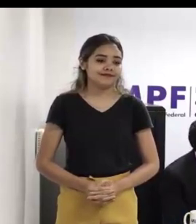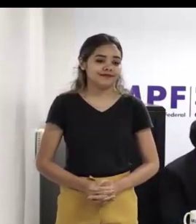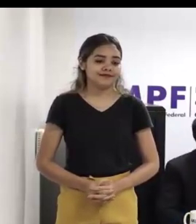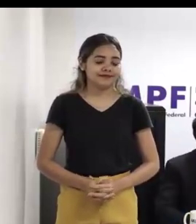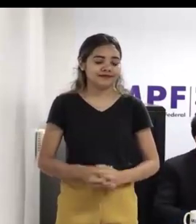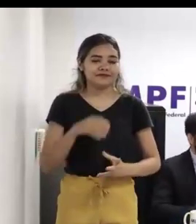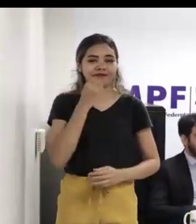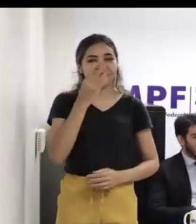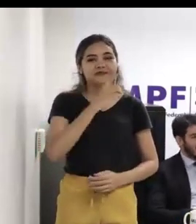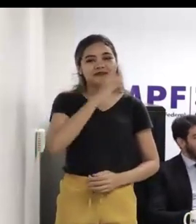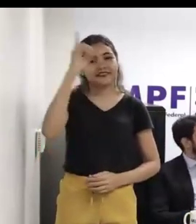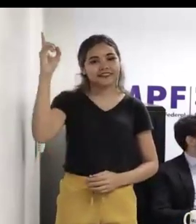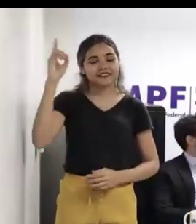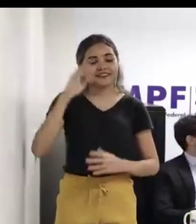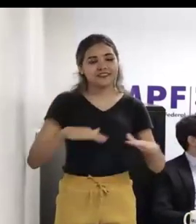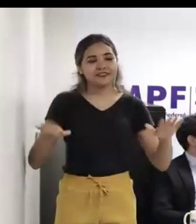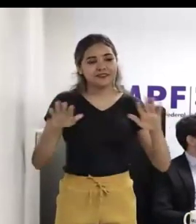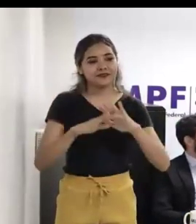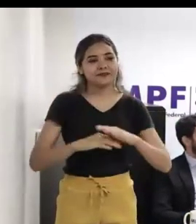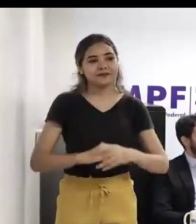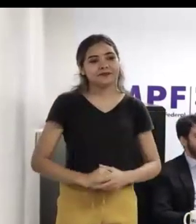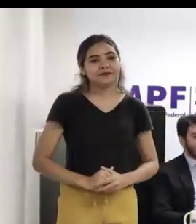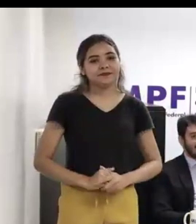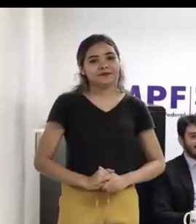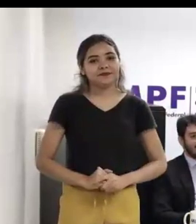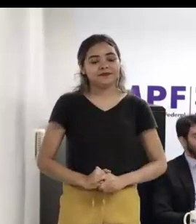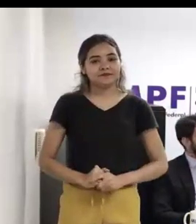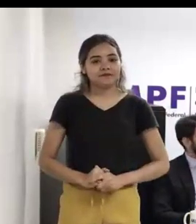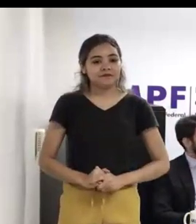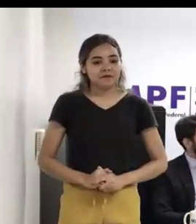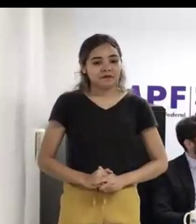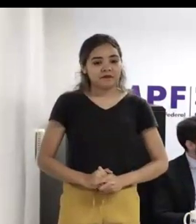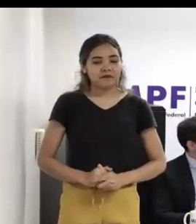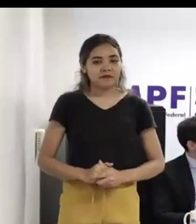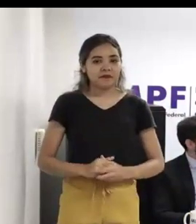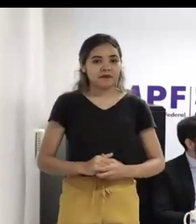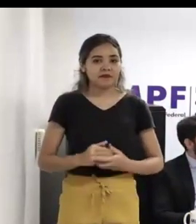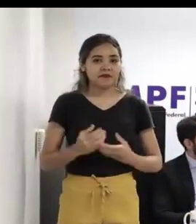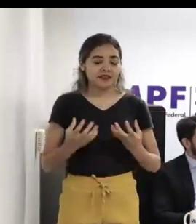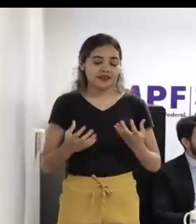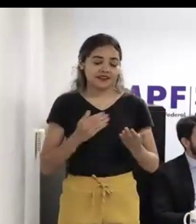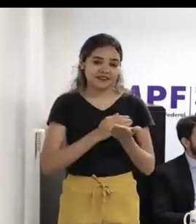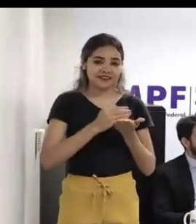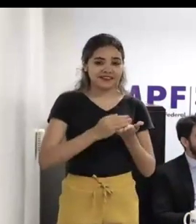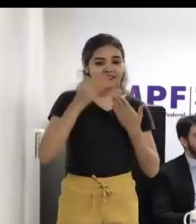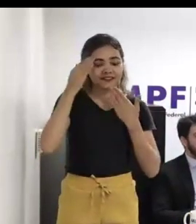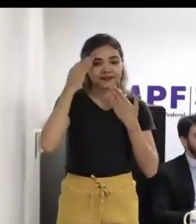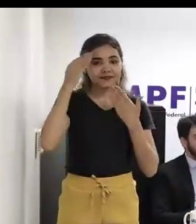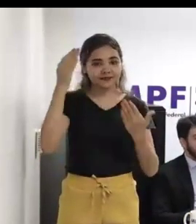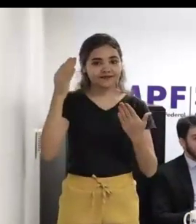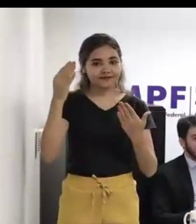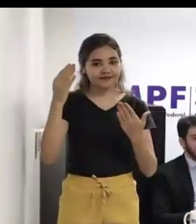Bom dia a todas e todos eu queria iniciar agradecendo muito a